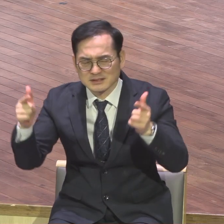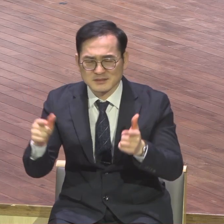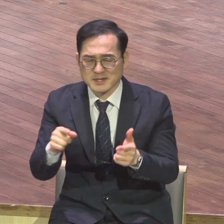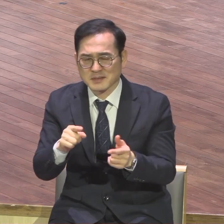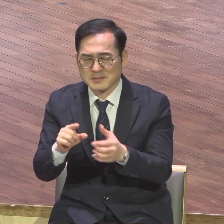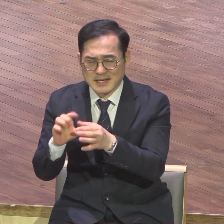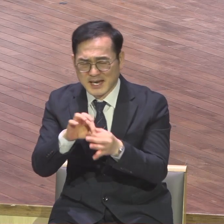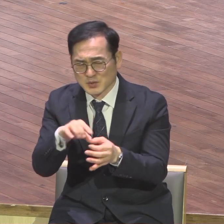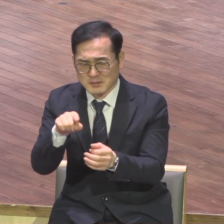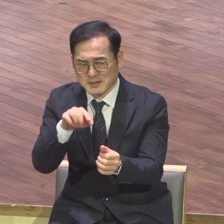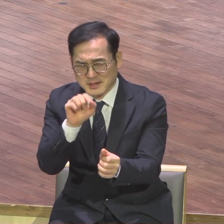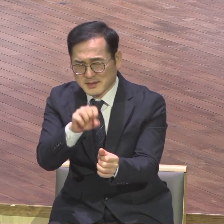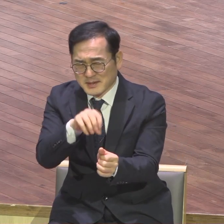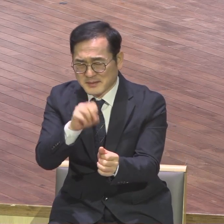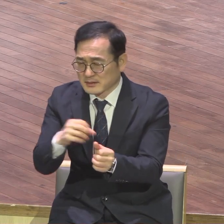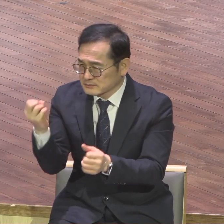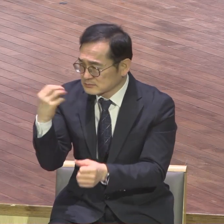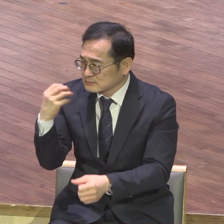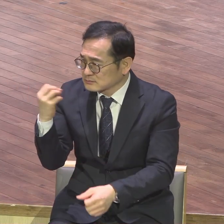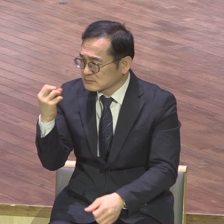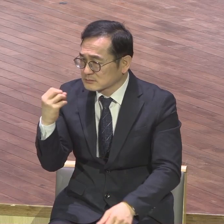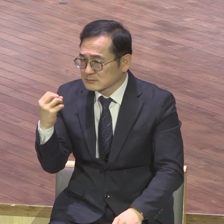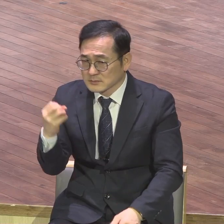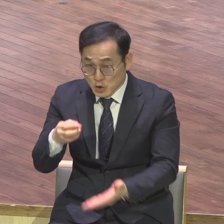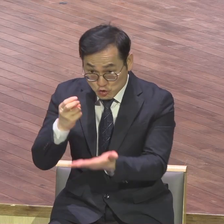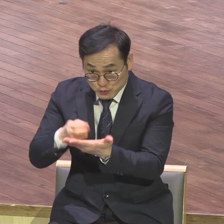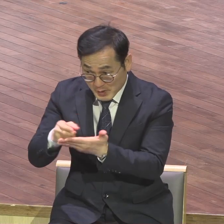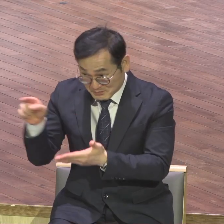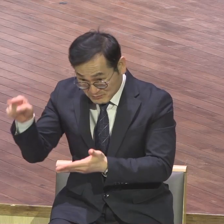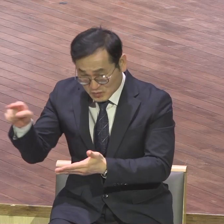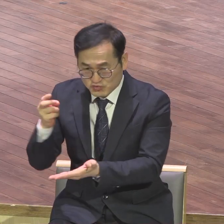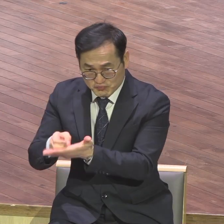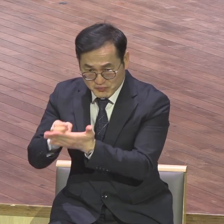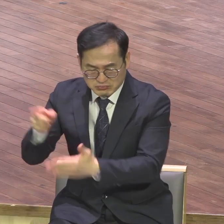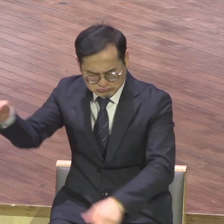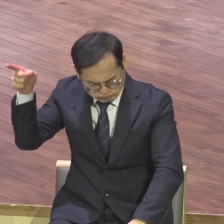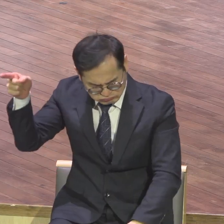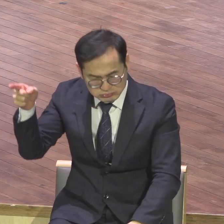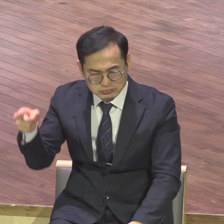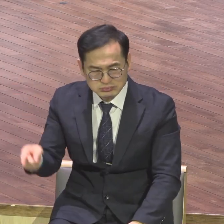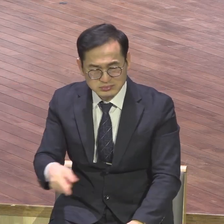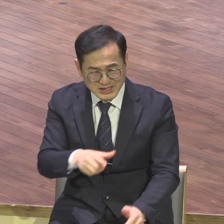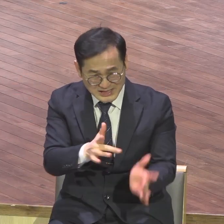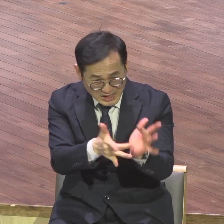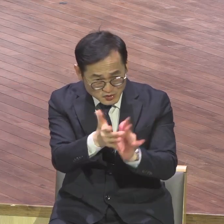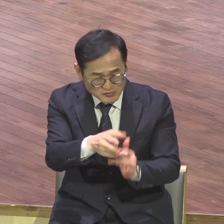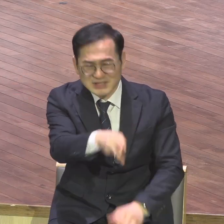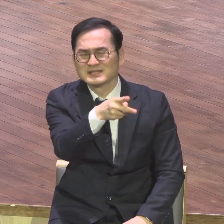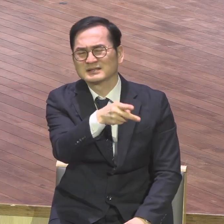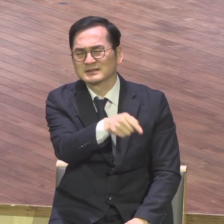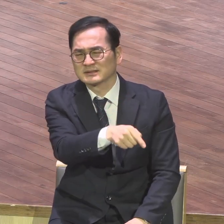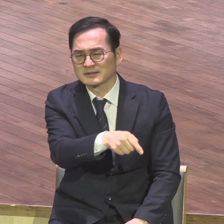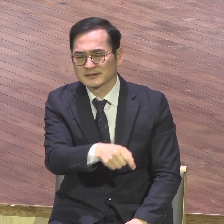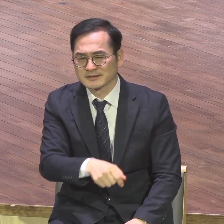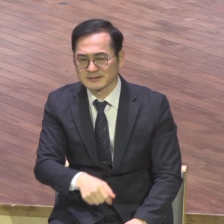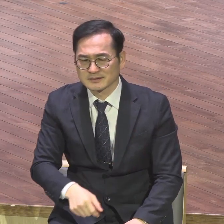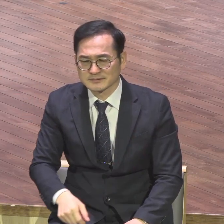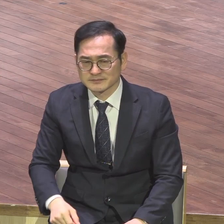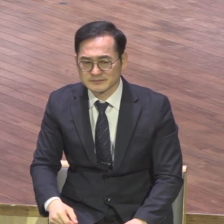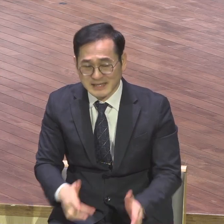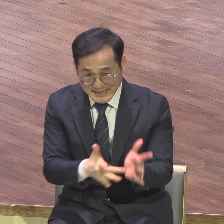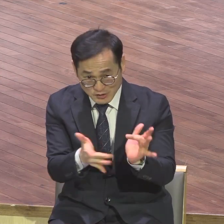마치 율법을 지키는 것이 구원 얻는 길이라고. 바울은 예수 그리스도를 믿으면 구원